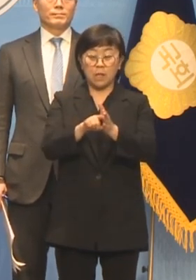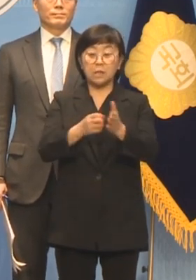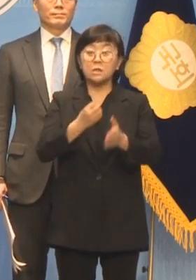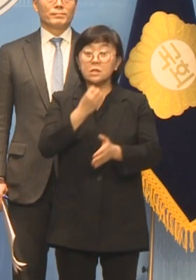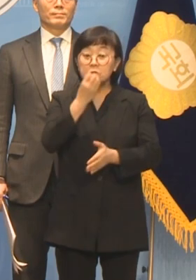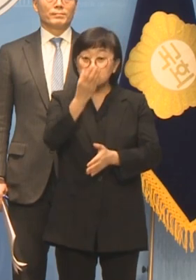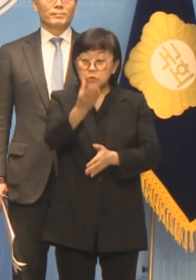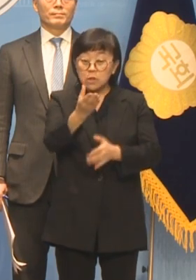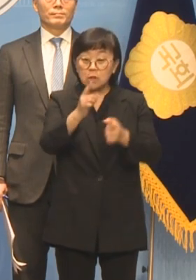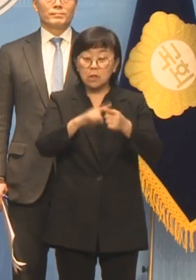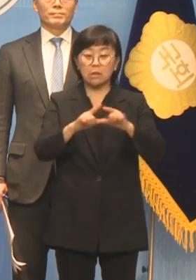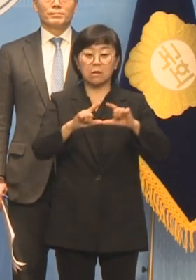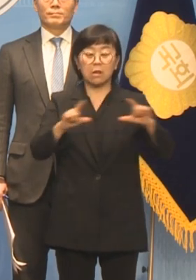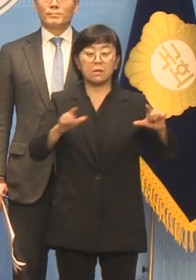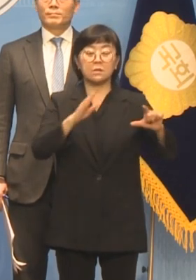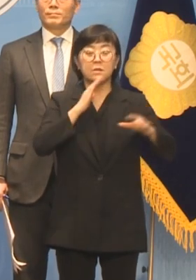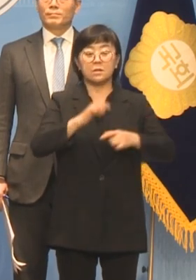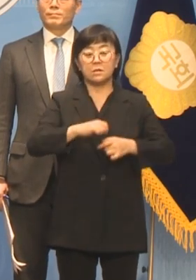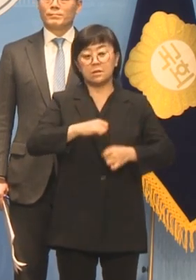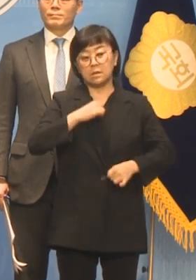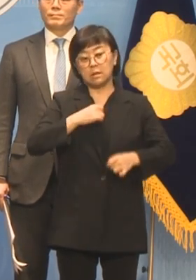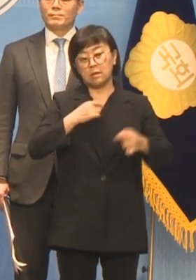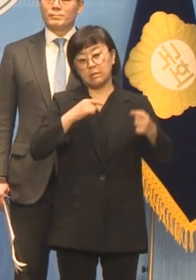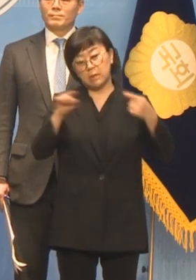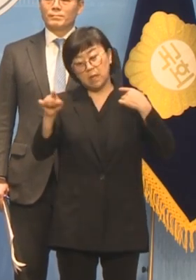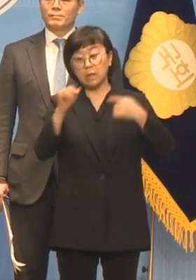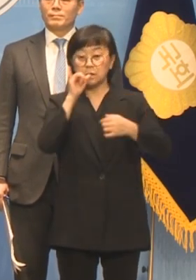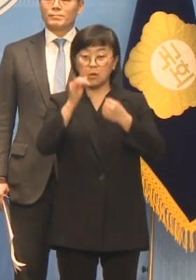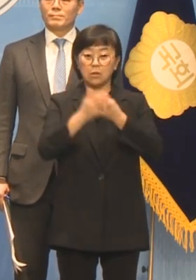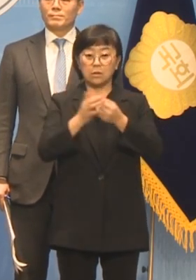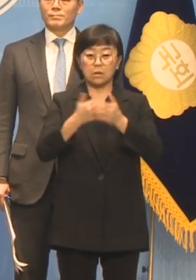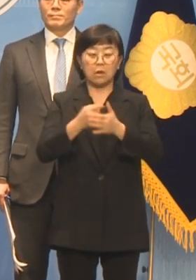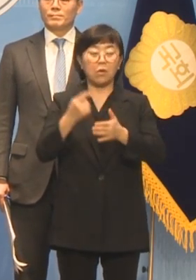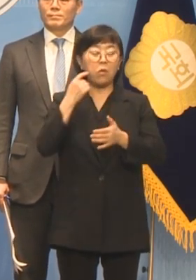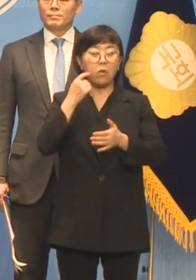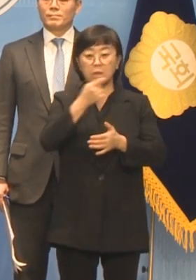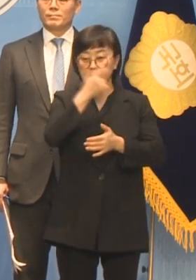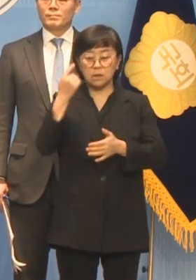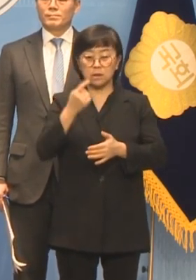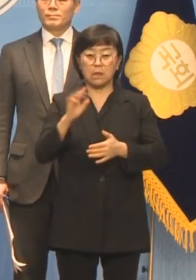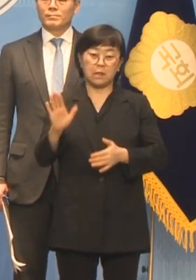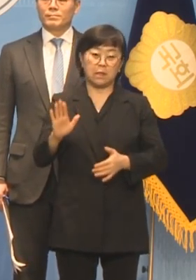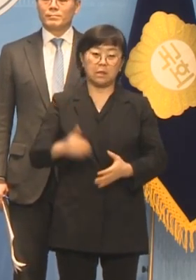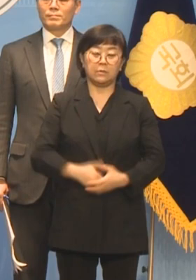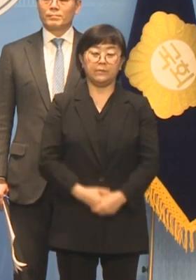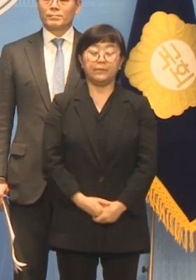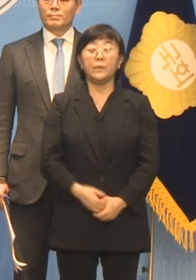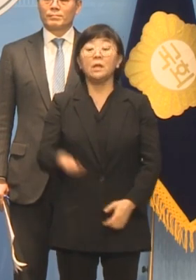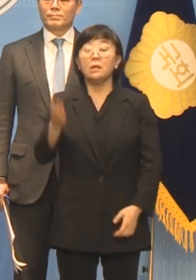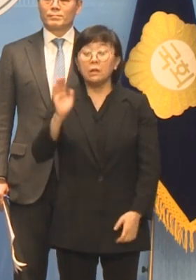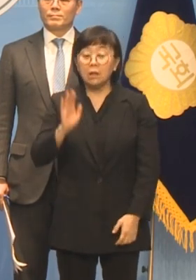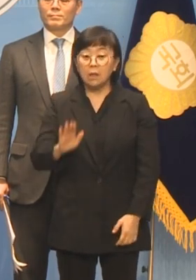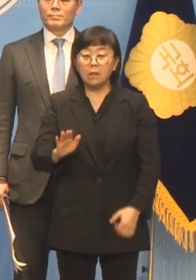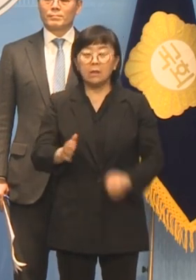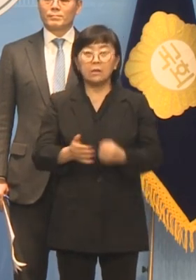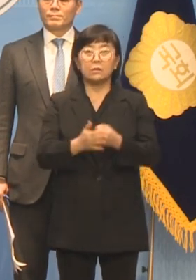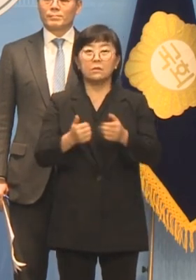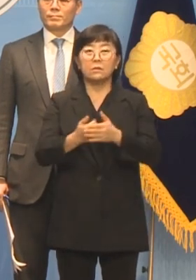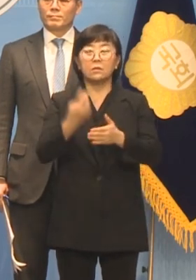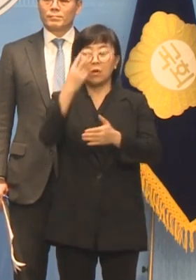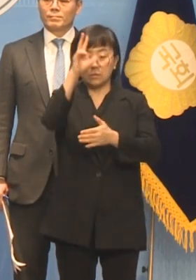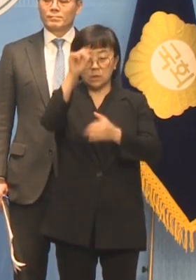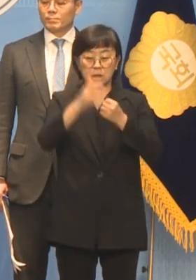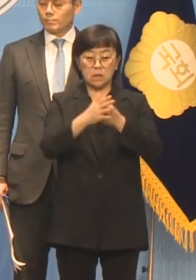진술이 객관적 진실과 어긋난다고 하더라도 그것은 위증이 되지 않습니다. 그럼에도 불구하고 검찰은 증인